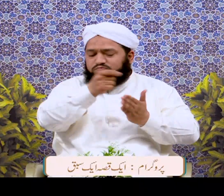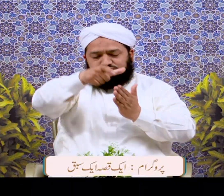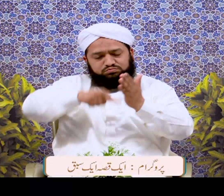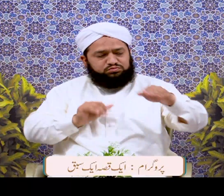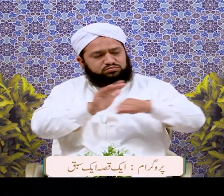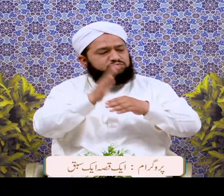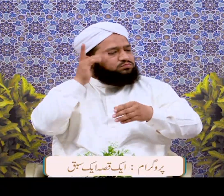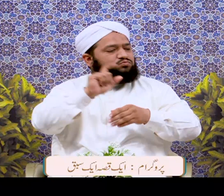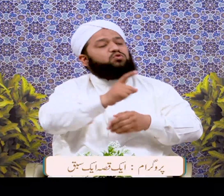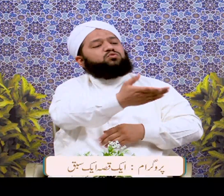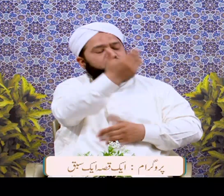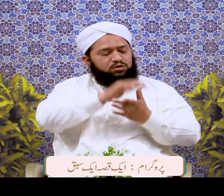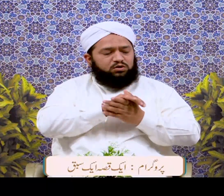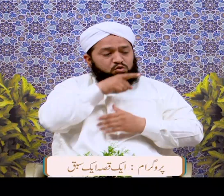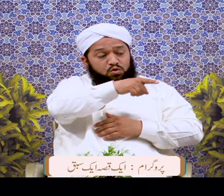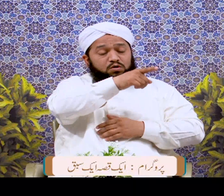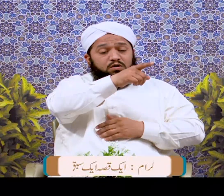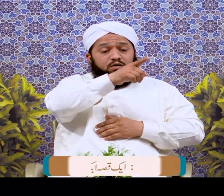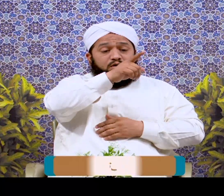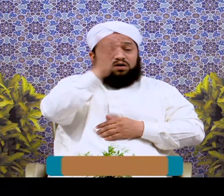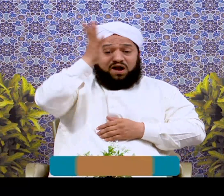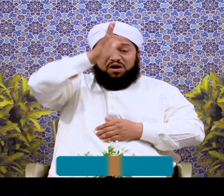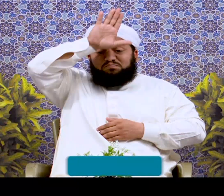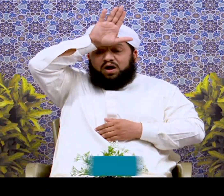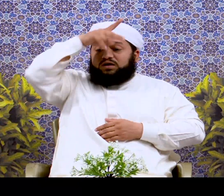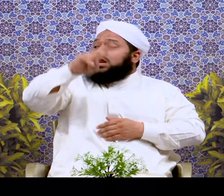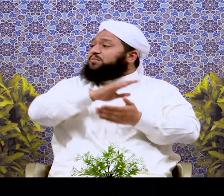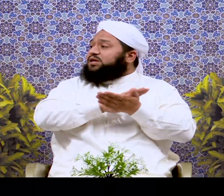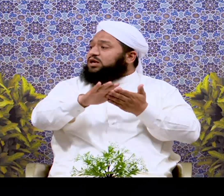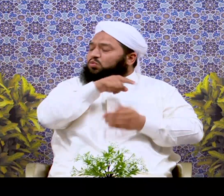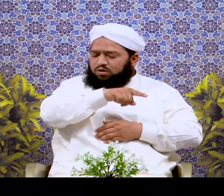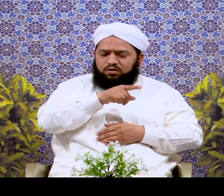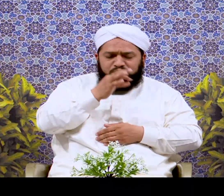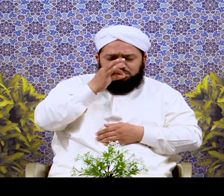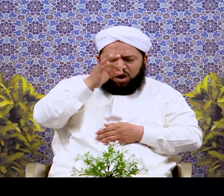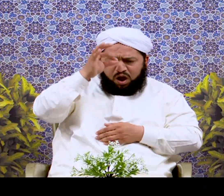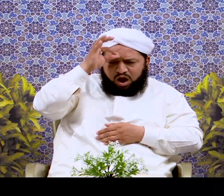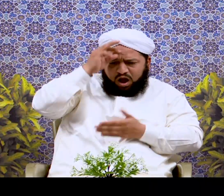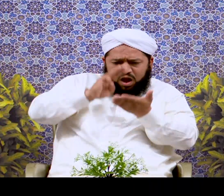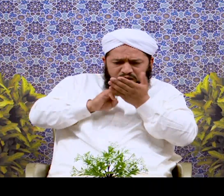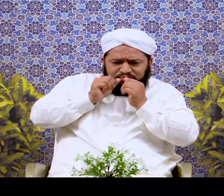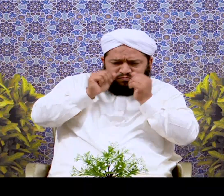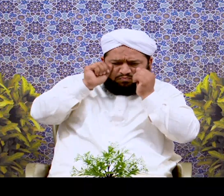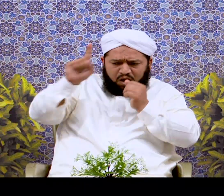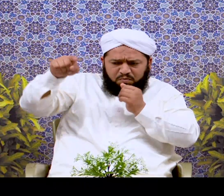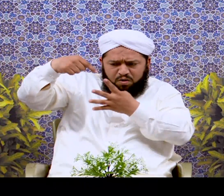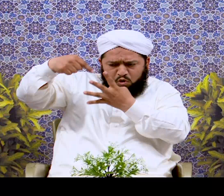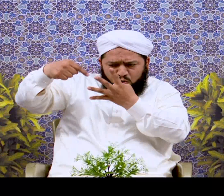نے انجیل مقدس میں نبی آخر الزماں صلی اللہ علیہ وآلہ وصحبہ وسلم کے اوصاف پڑھ رکھے